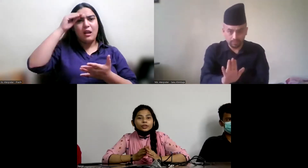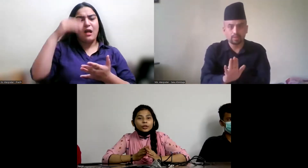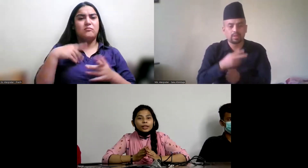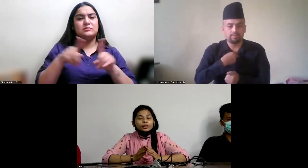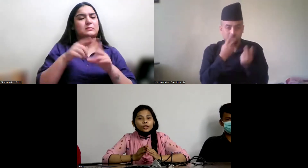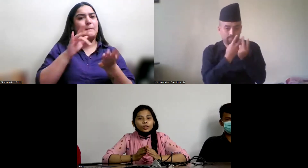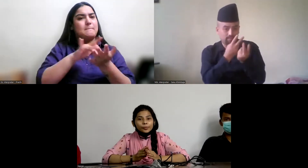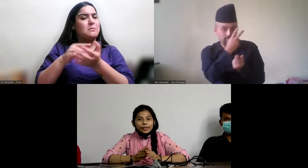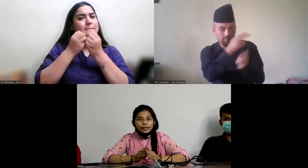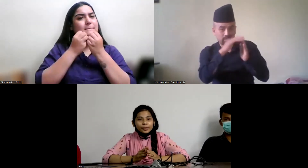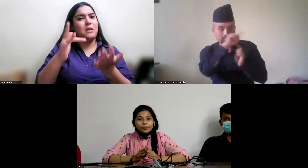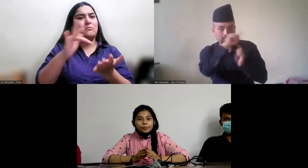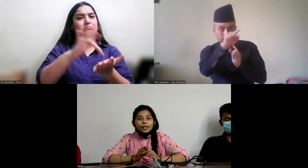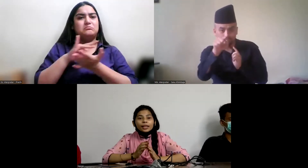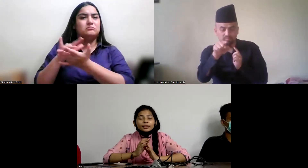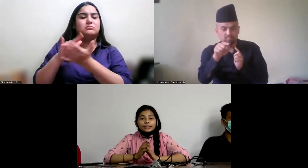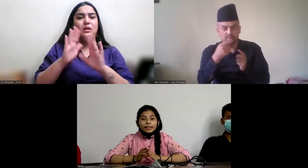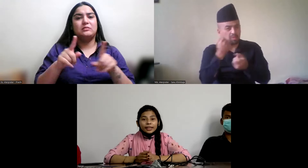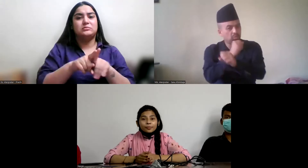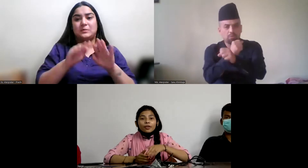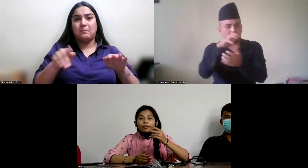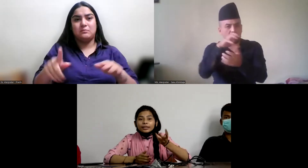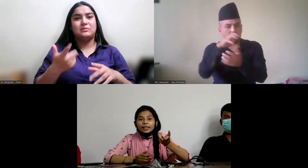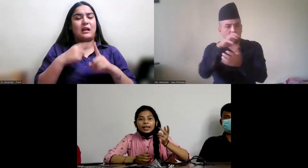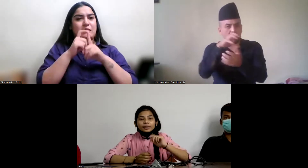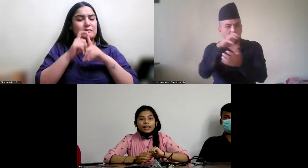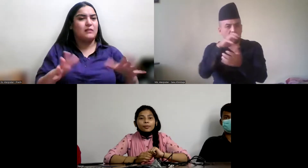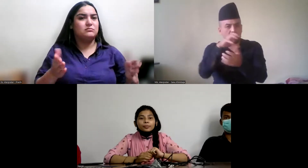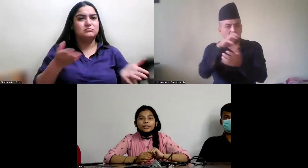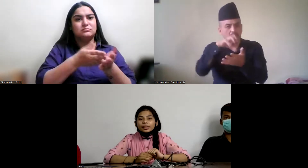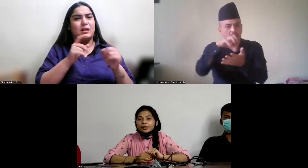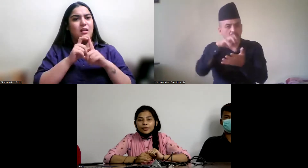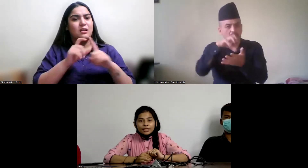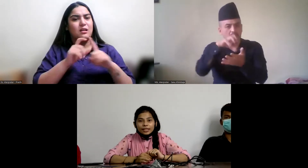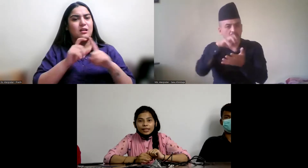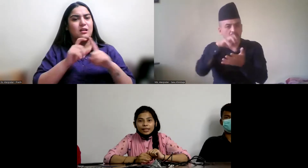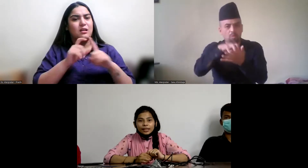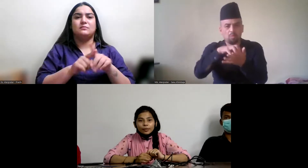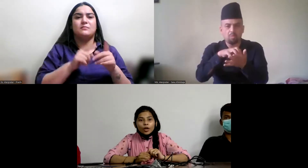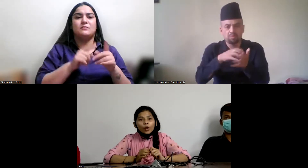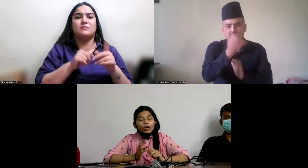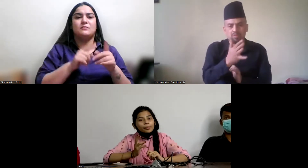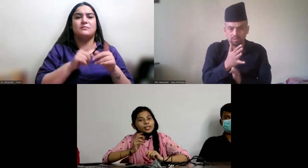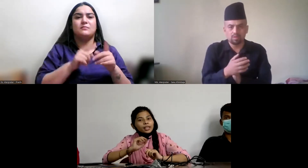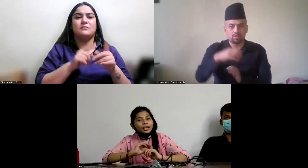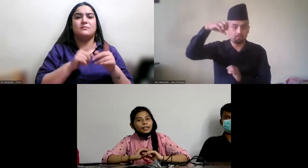जो बच्चों के लिए जोखिम भरी थी, जैसे कि वे जगहें जहां बिजली की व्यवस्था नहीं थी